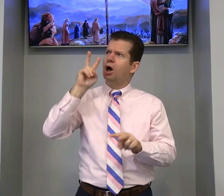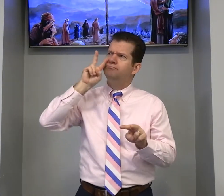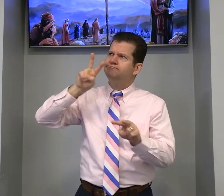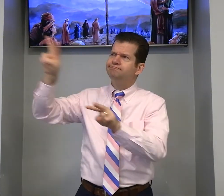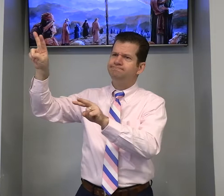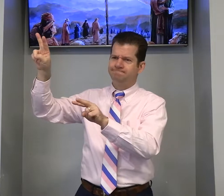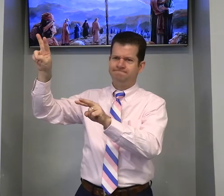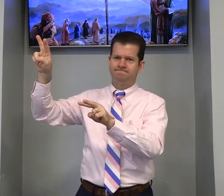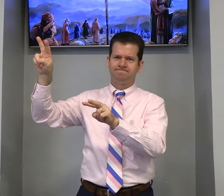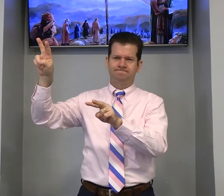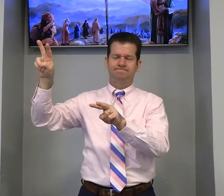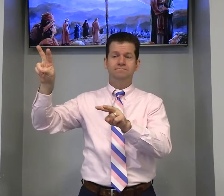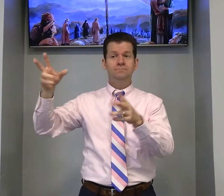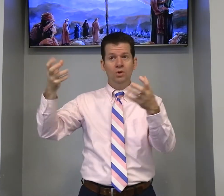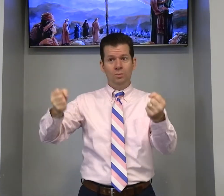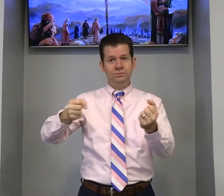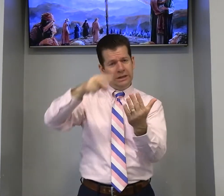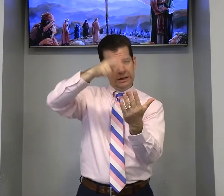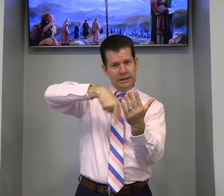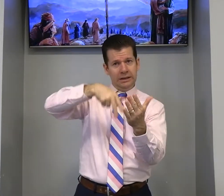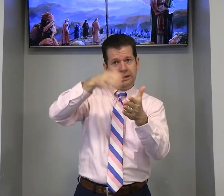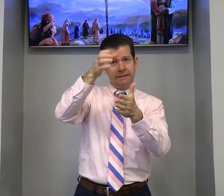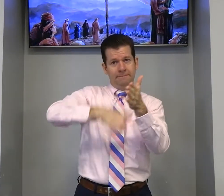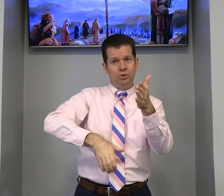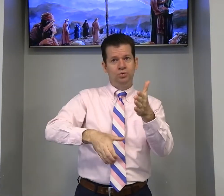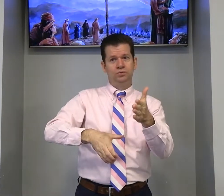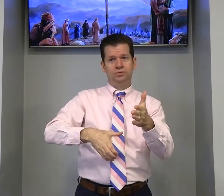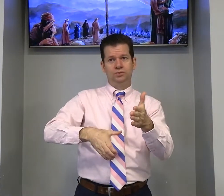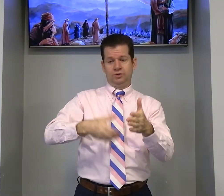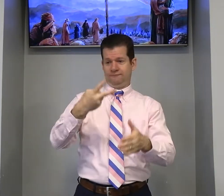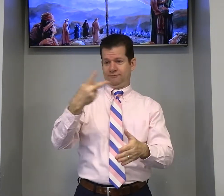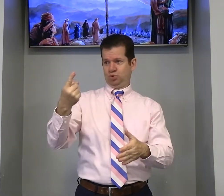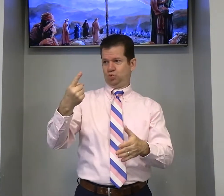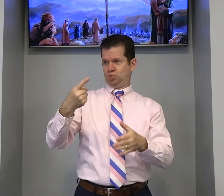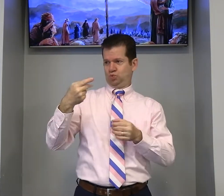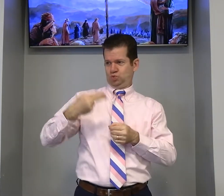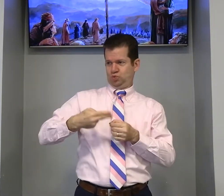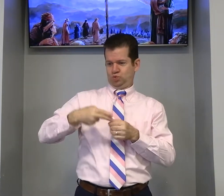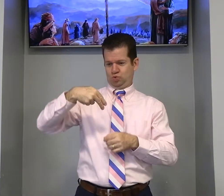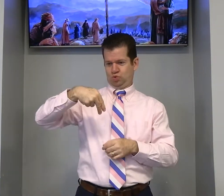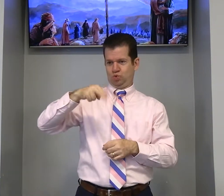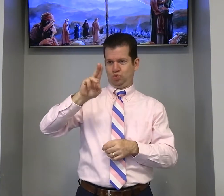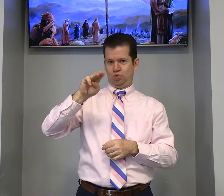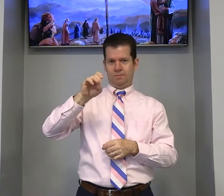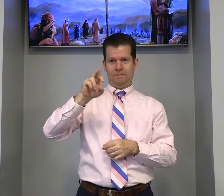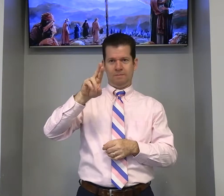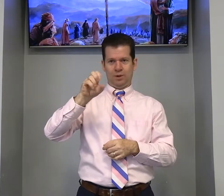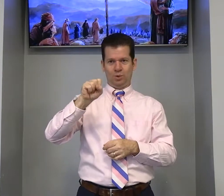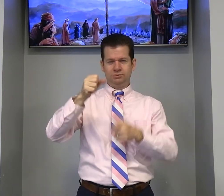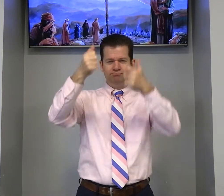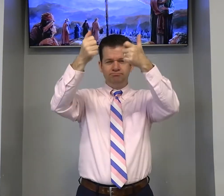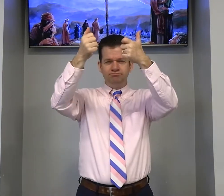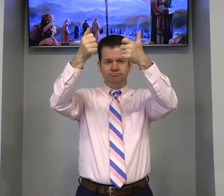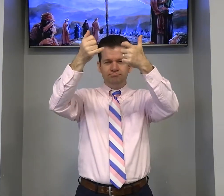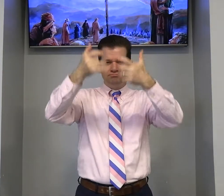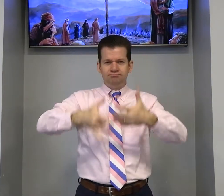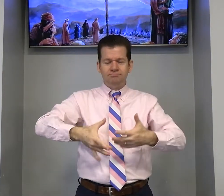Significa é só olhar. Vamos ler capítulo 21 de Números e